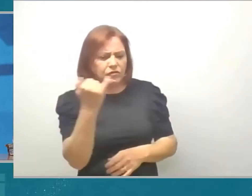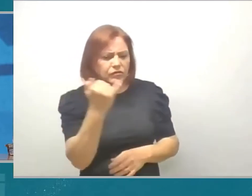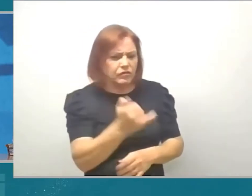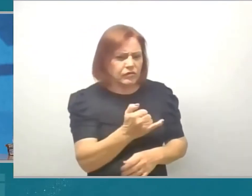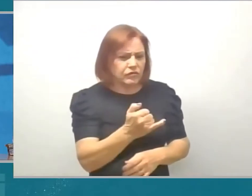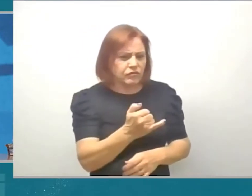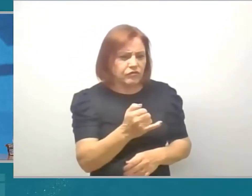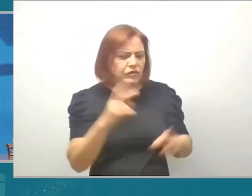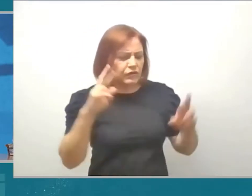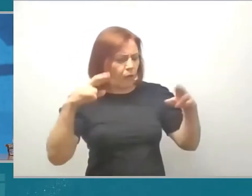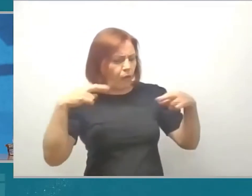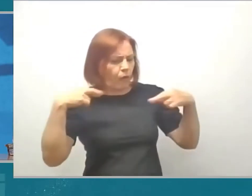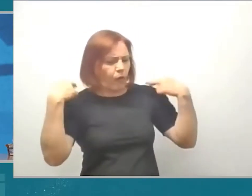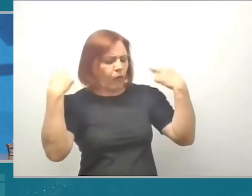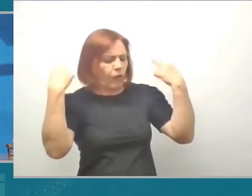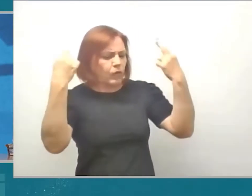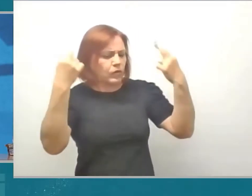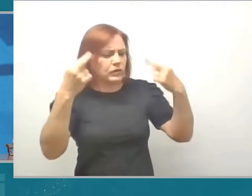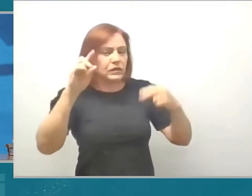do mundo.